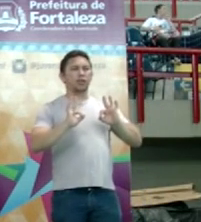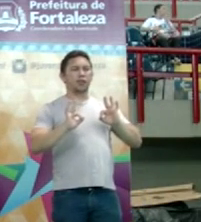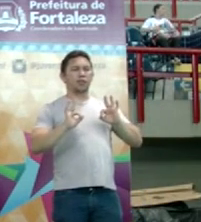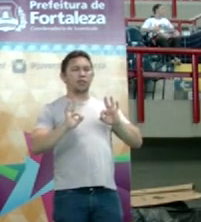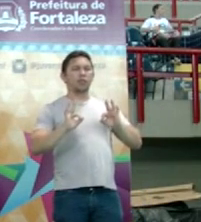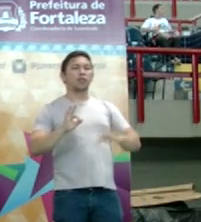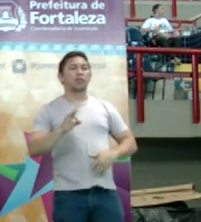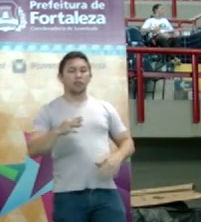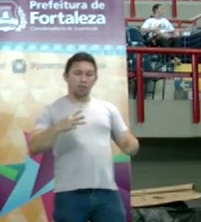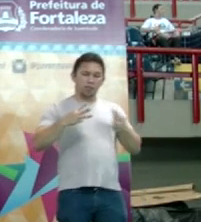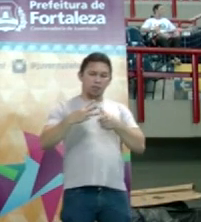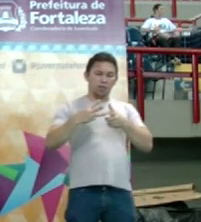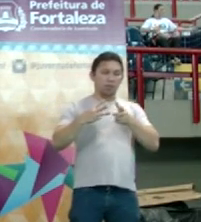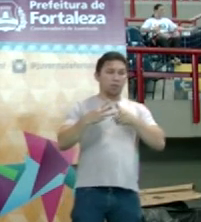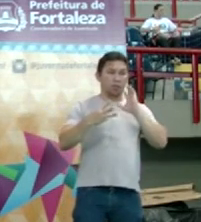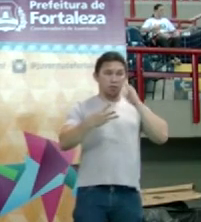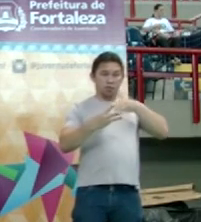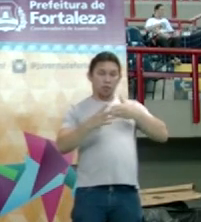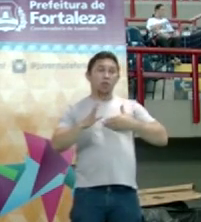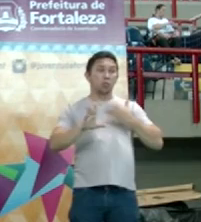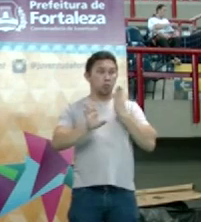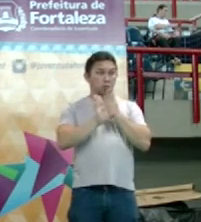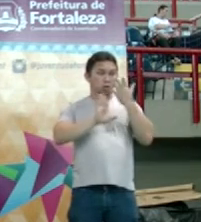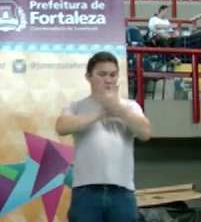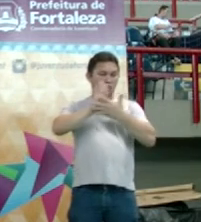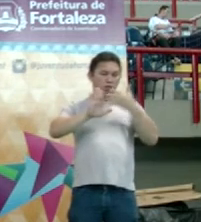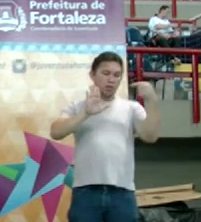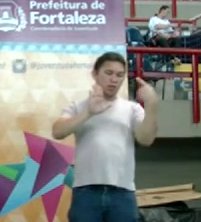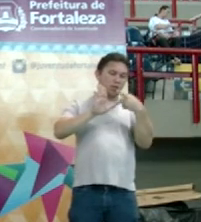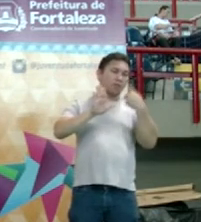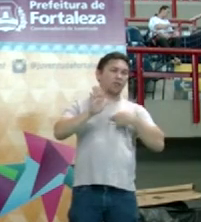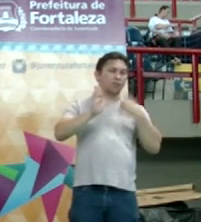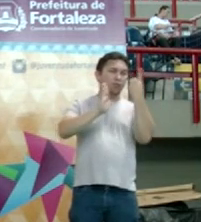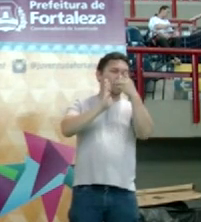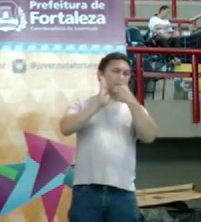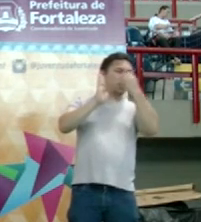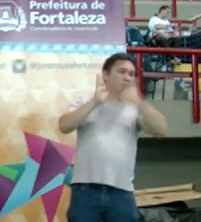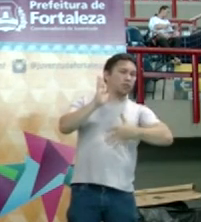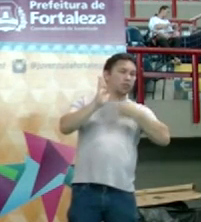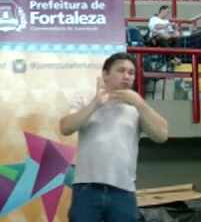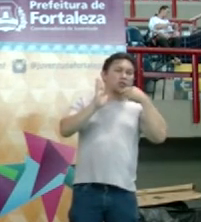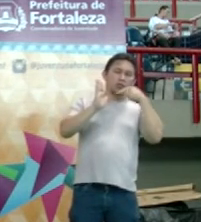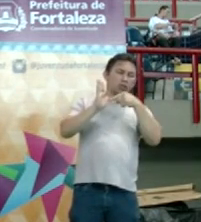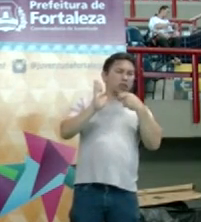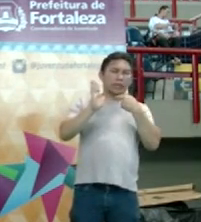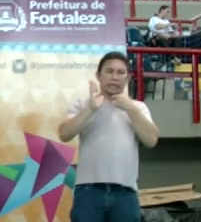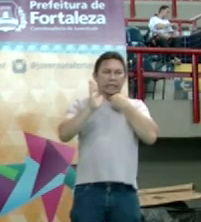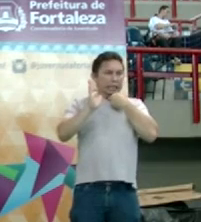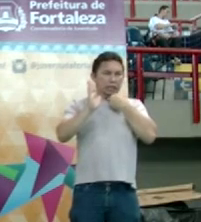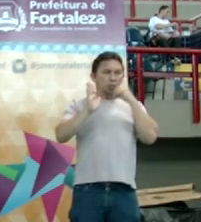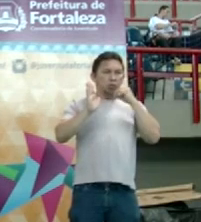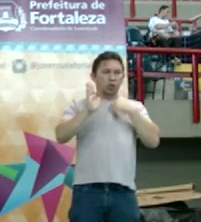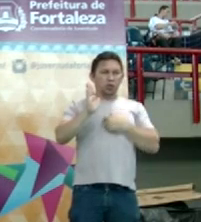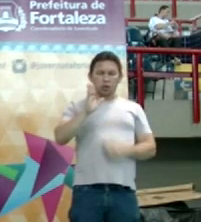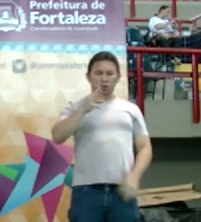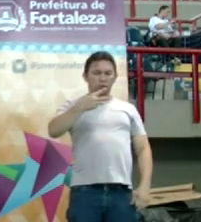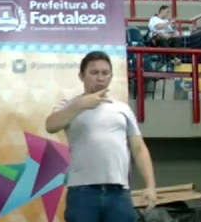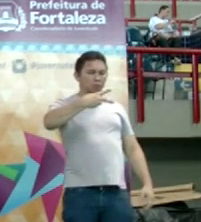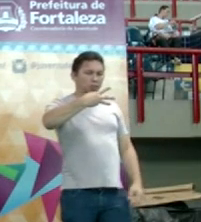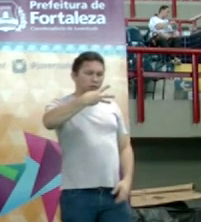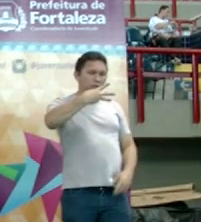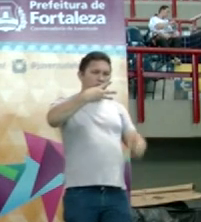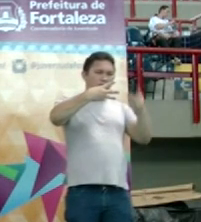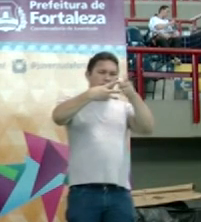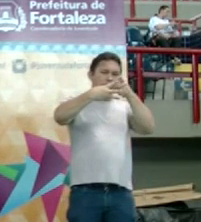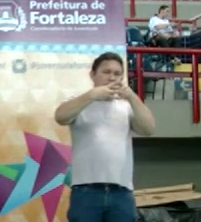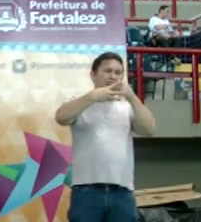fim, essa última informação, que um texto dissertativo, ele não pode ter só começo e meio. Ele tem